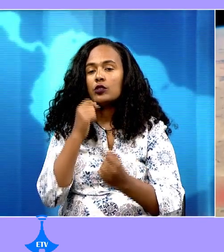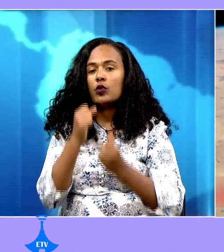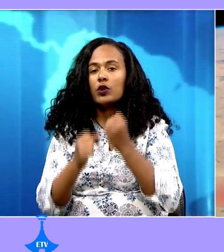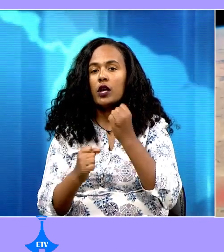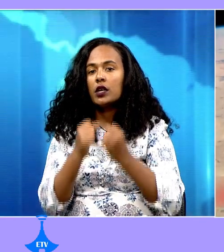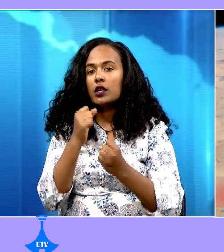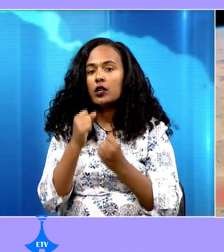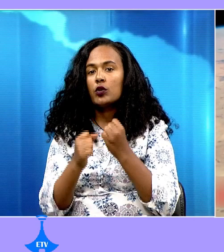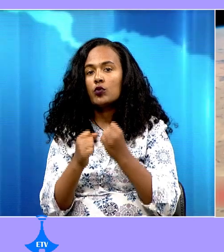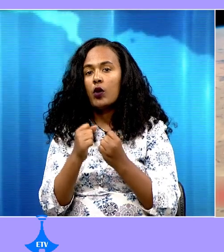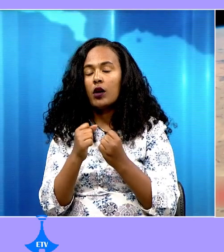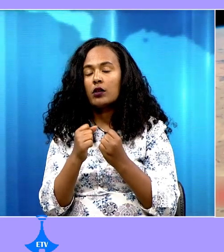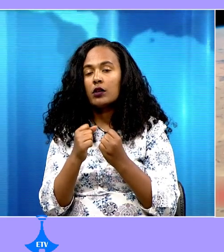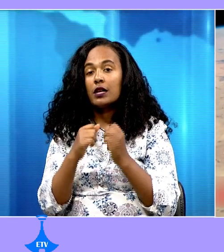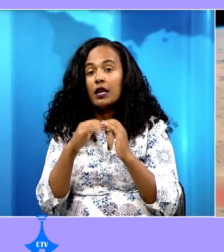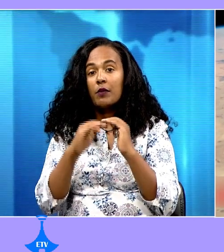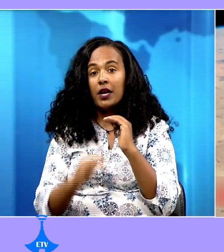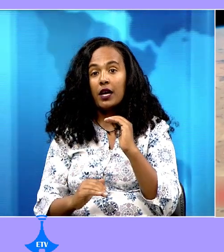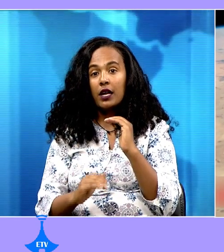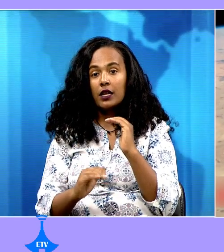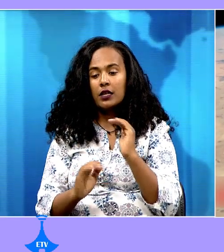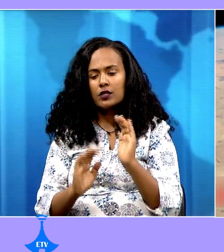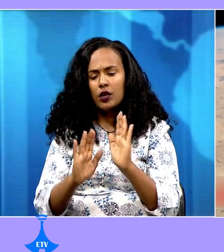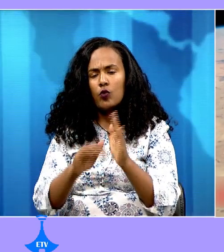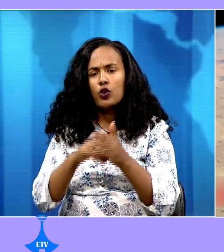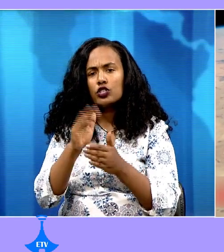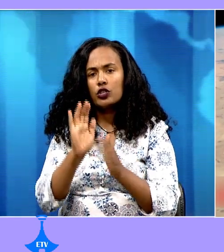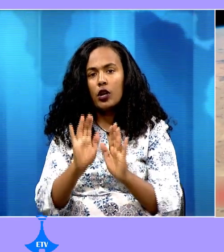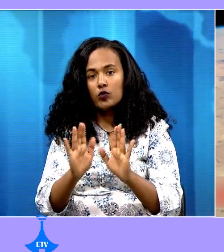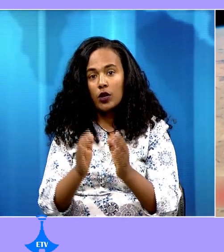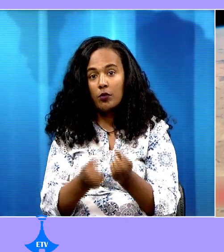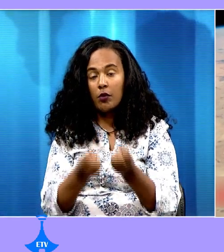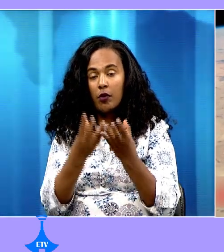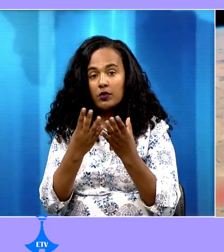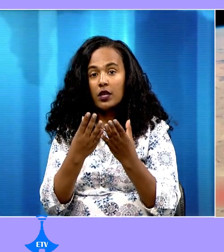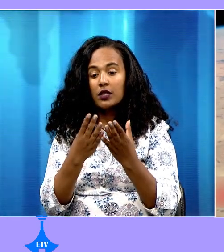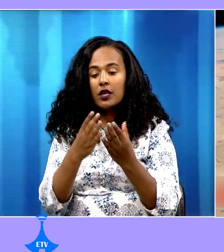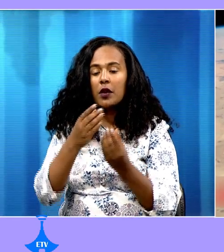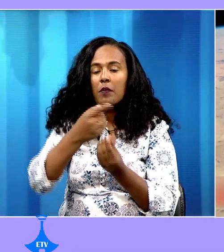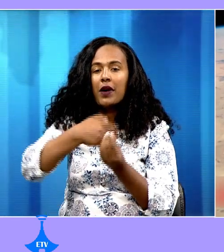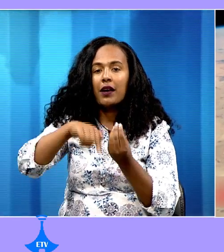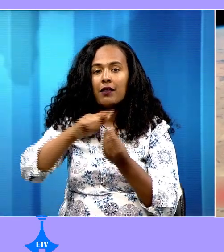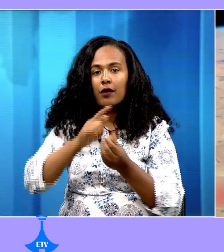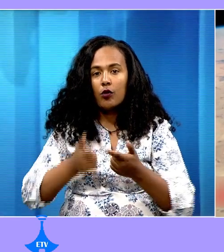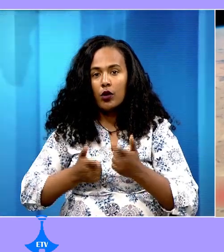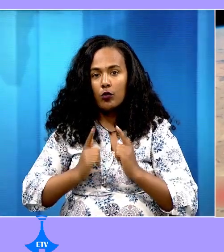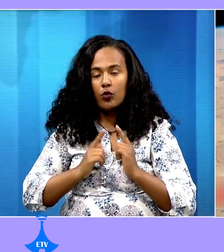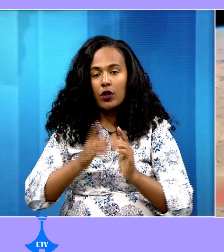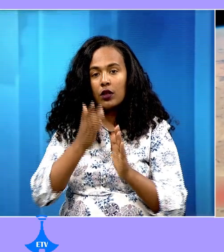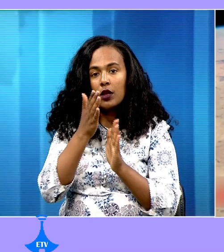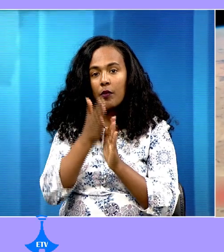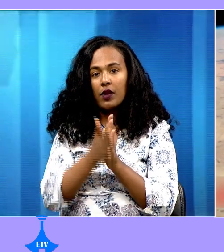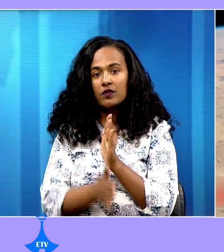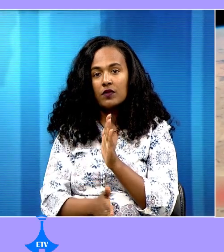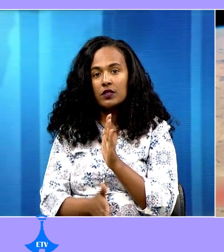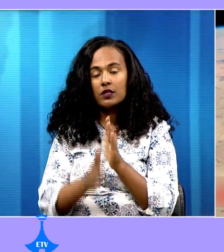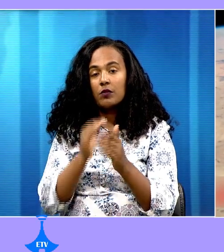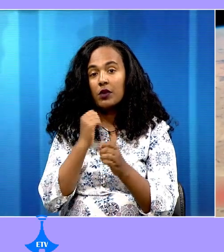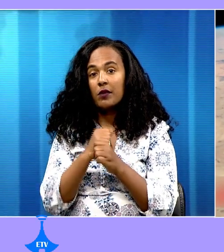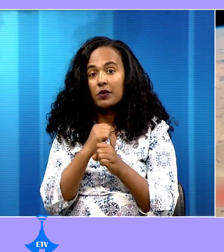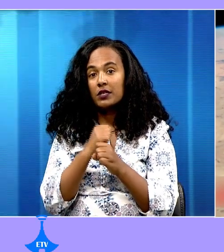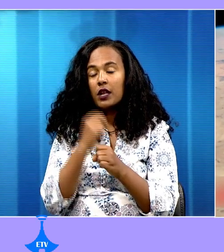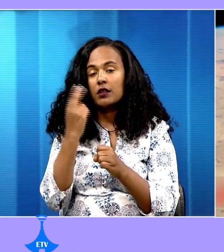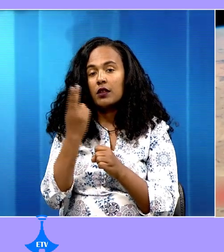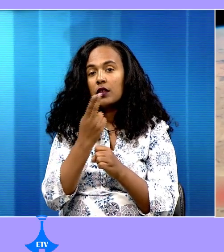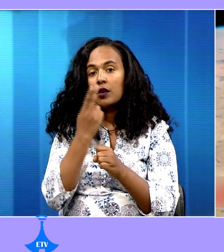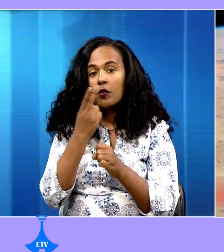ተወዳዳሪነቷን ለመቀነስ ወጭ በራሷ ላይ ለማብዛት በቀጠናው የሚኖራትን የማስፈጸም የመስራት